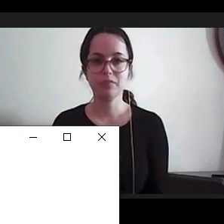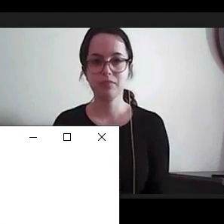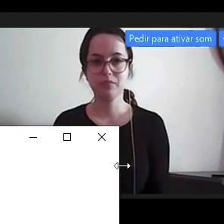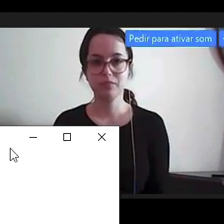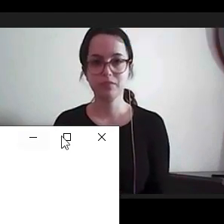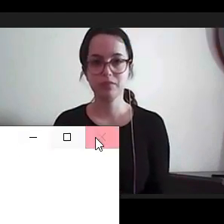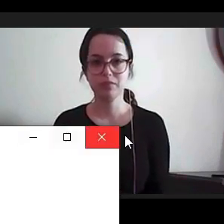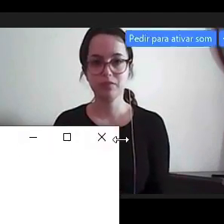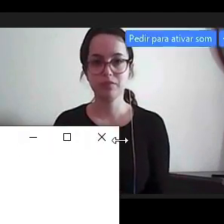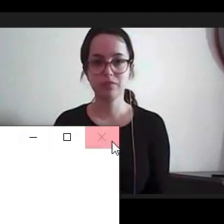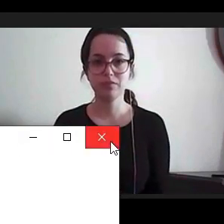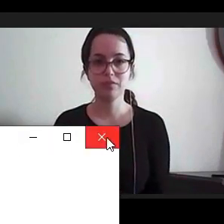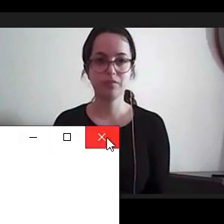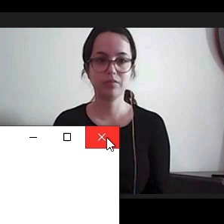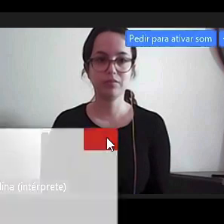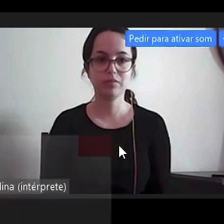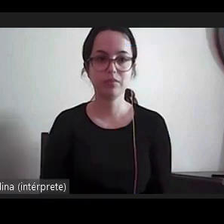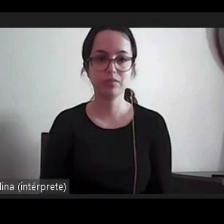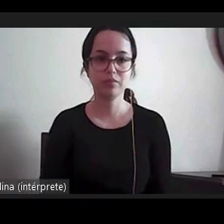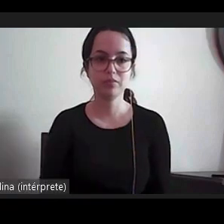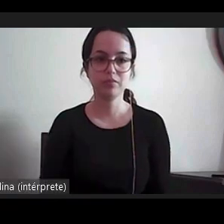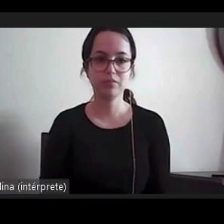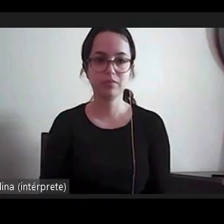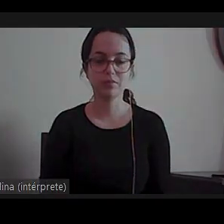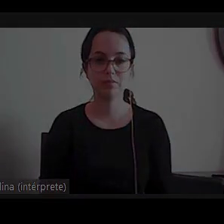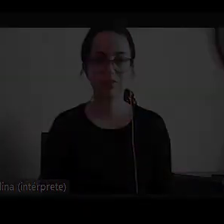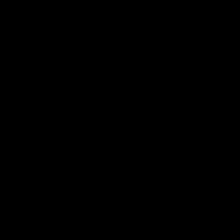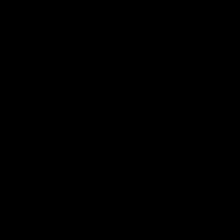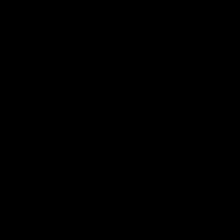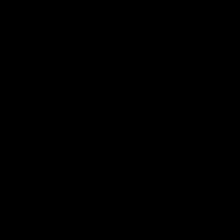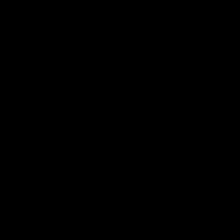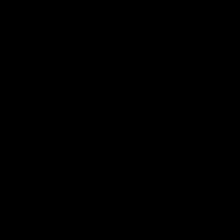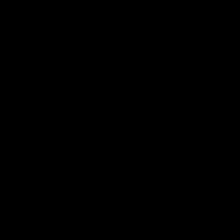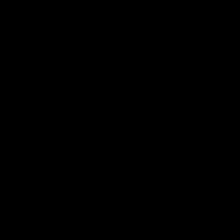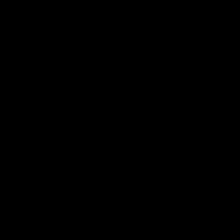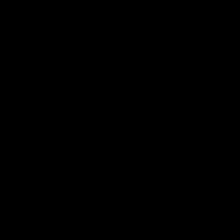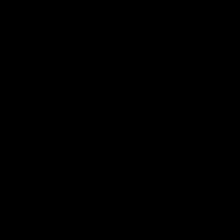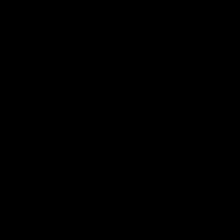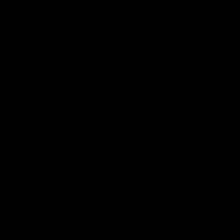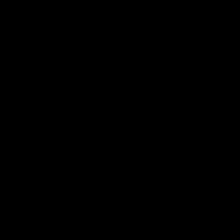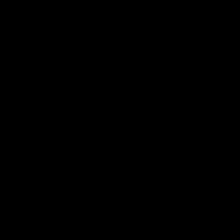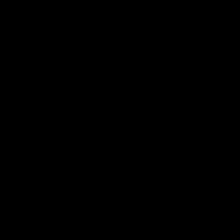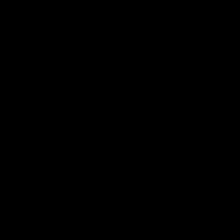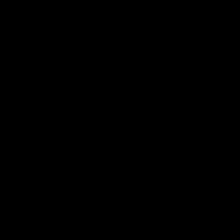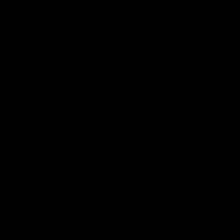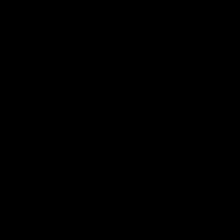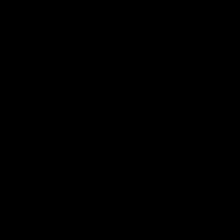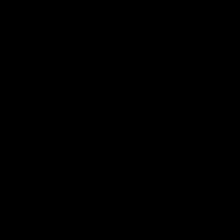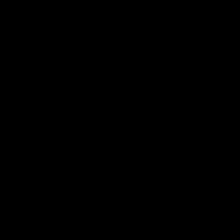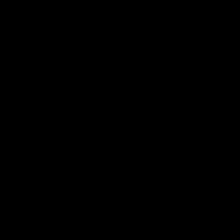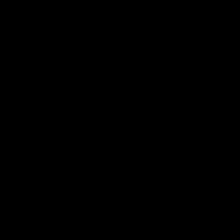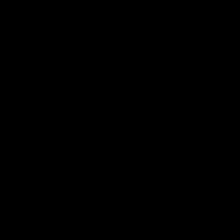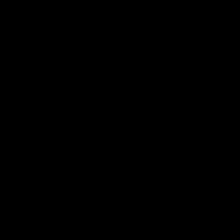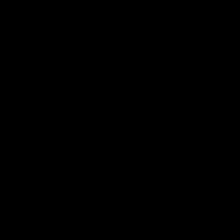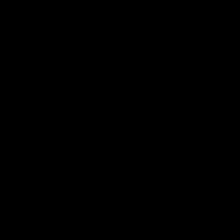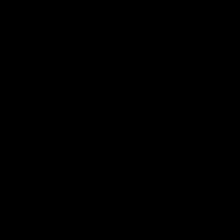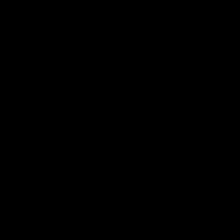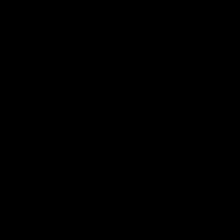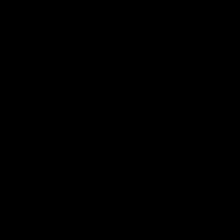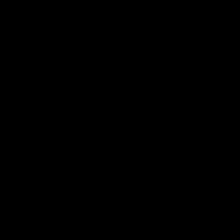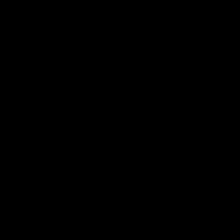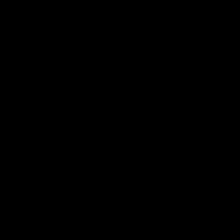a